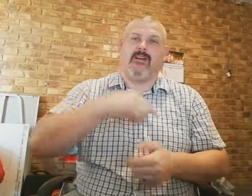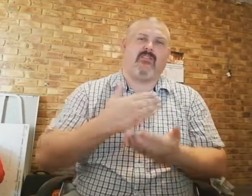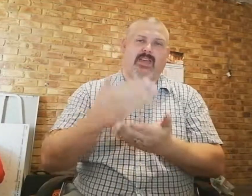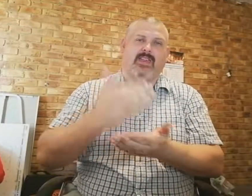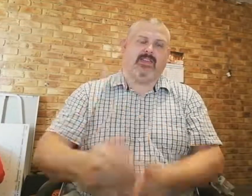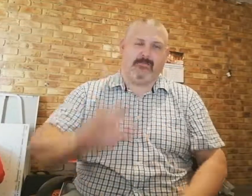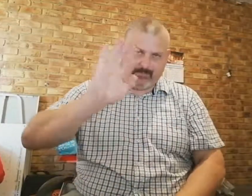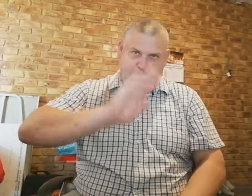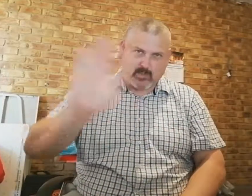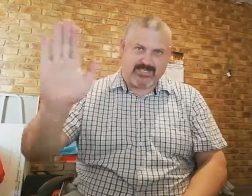dagsthebber, tot zon.